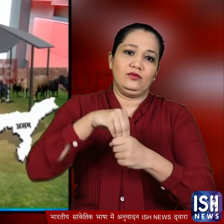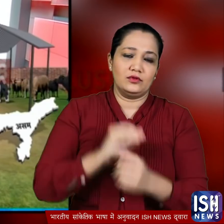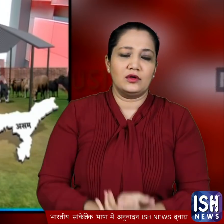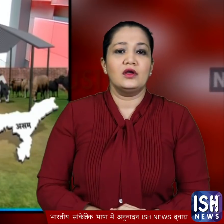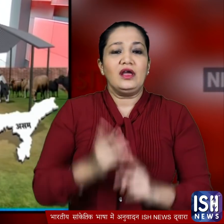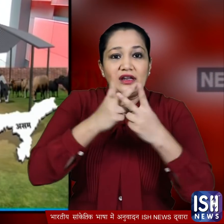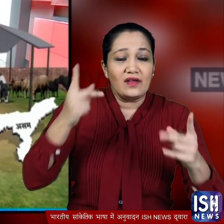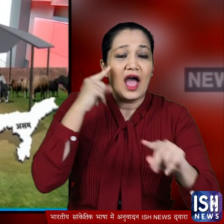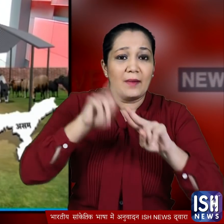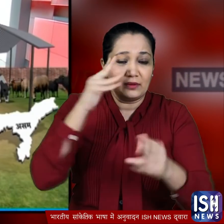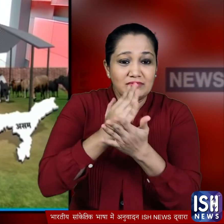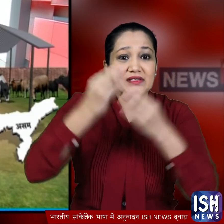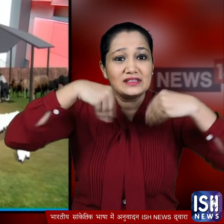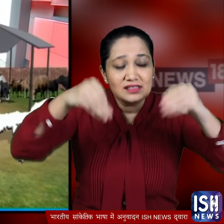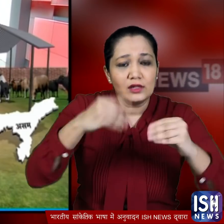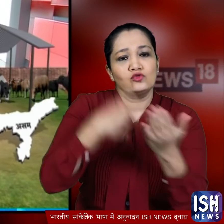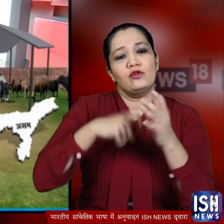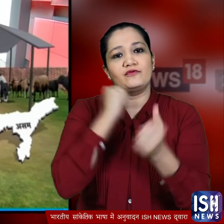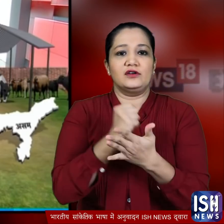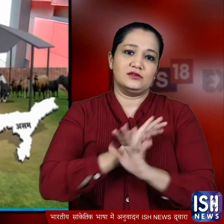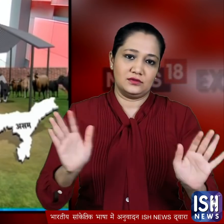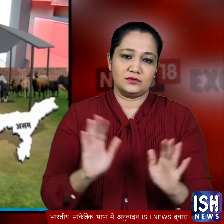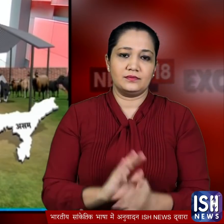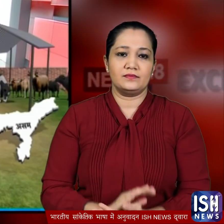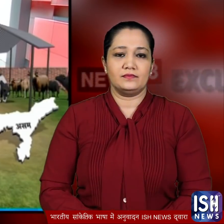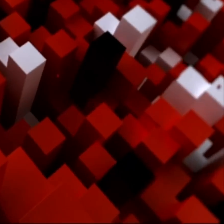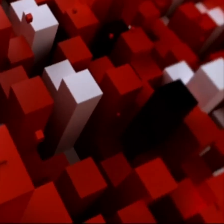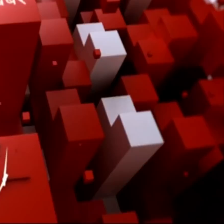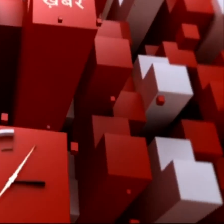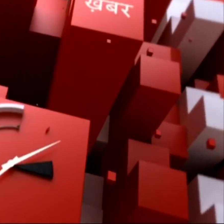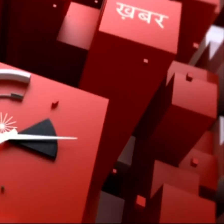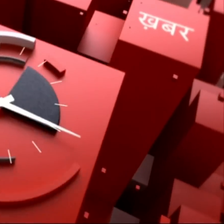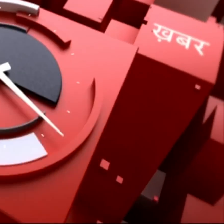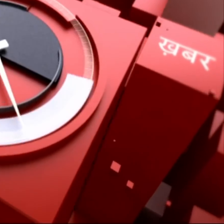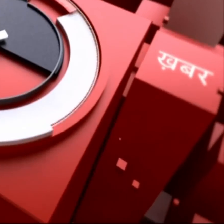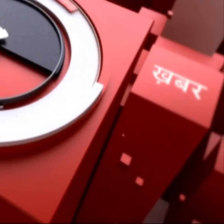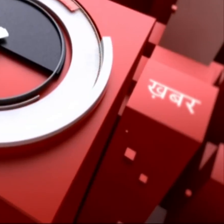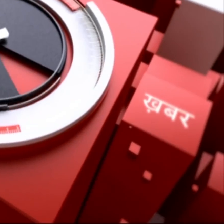बछिया और बछड़े शामिल होंगे, यानी इनके मांस बेचने के नियम तय होंगे।